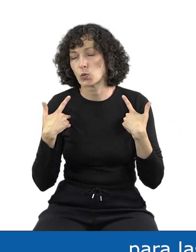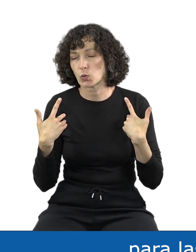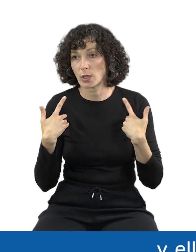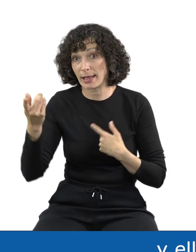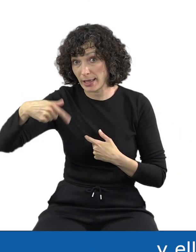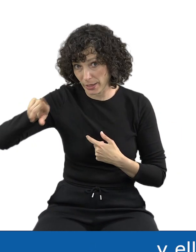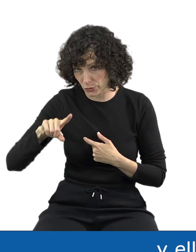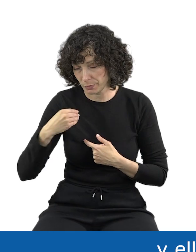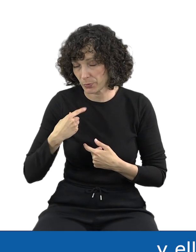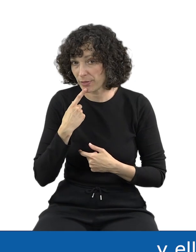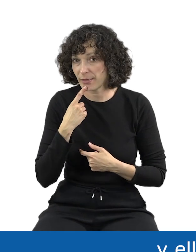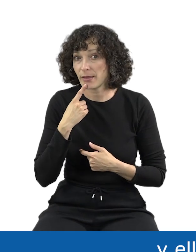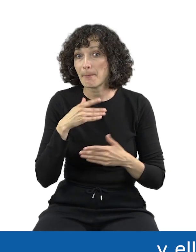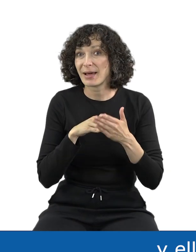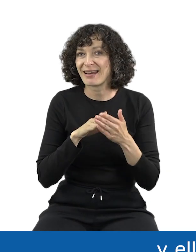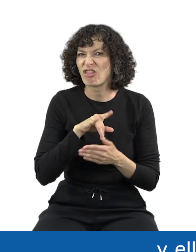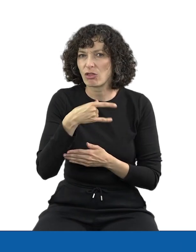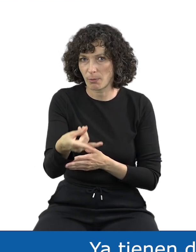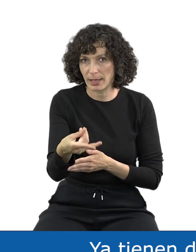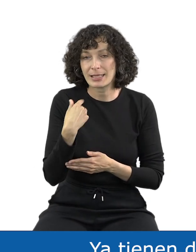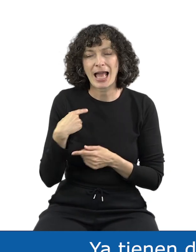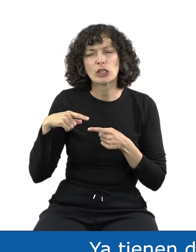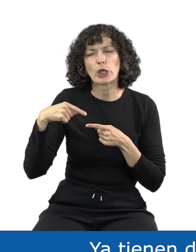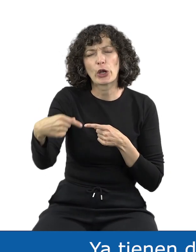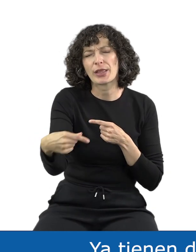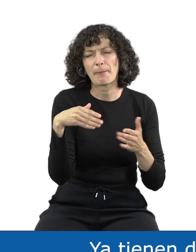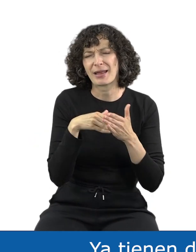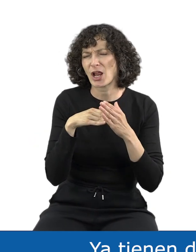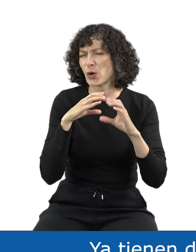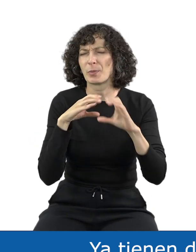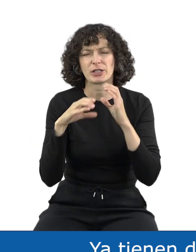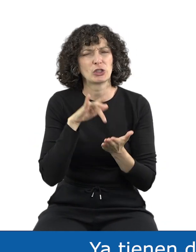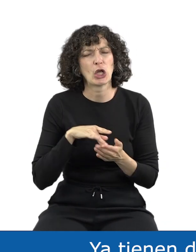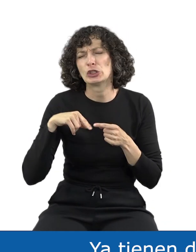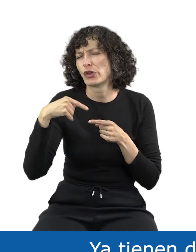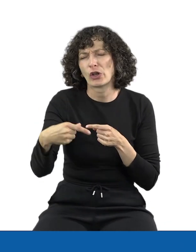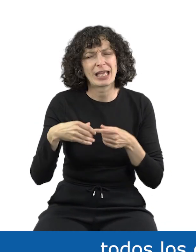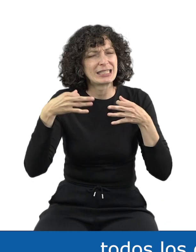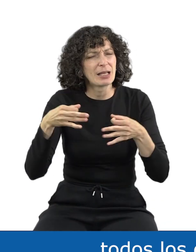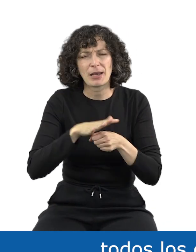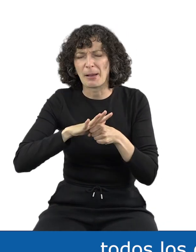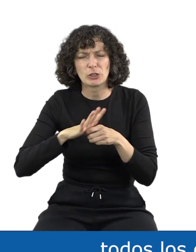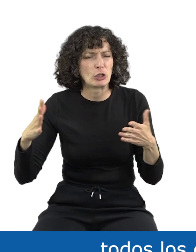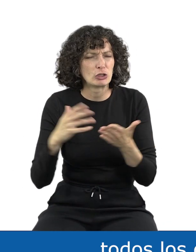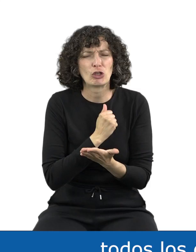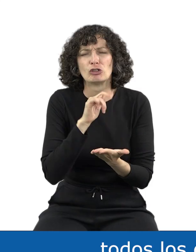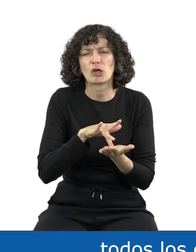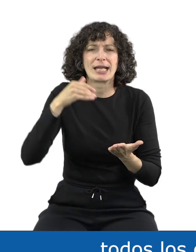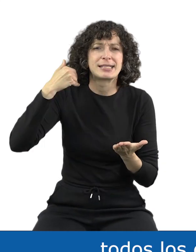ellos lo dicen así, había una doble barrera. Ya tienen de por sí todos los días una barrera de comunicación, todos los días, continuamente, en todos los